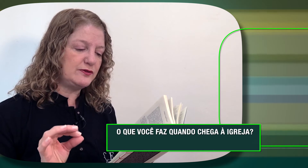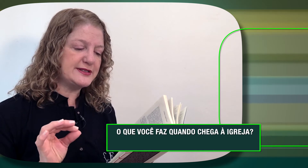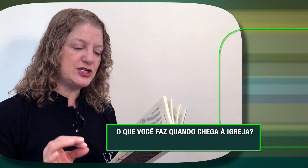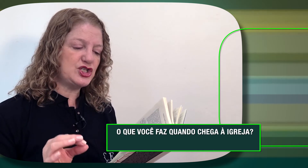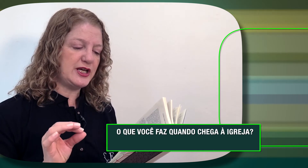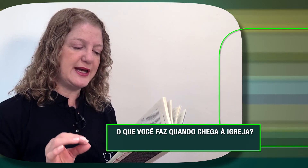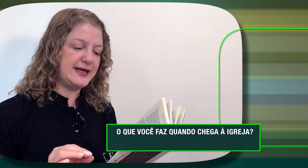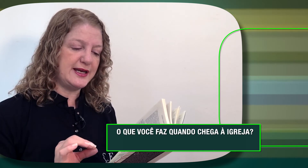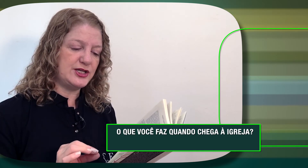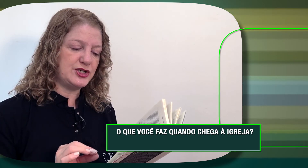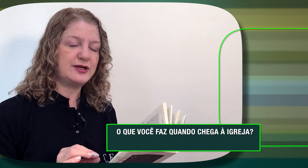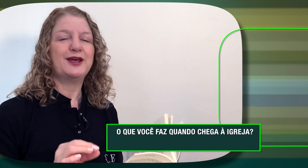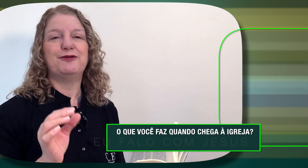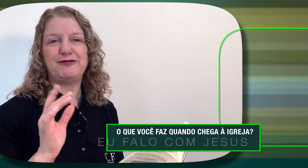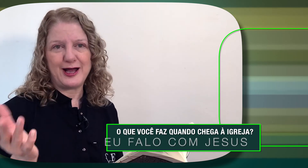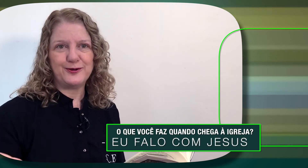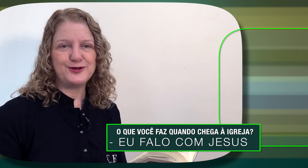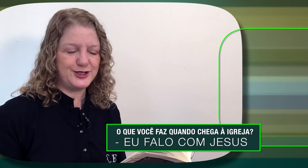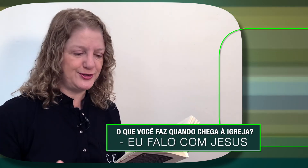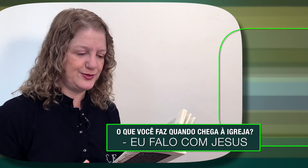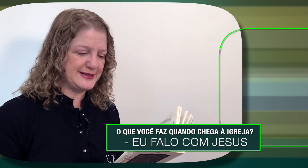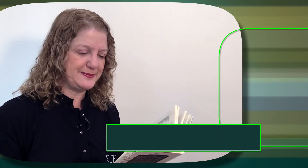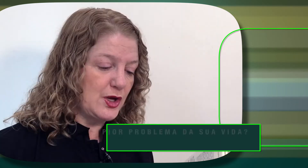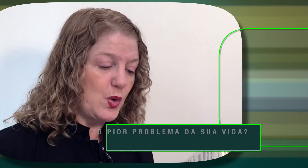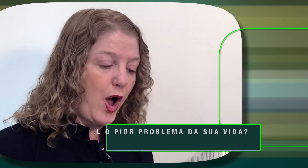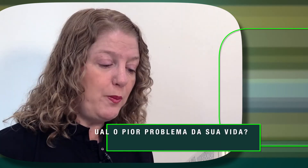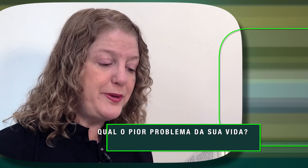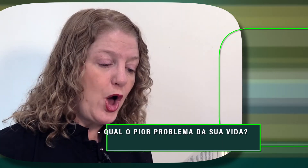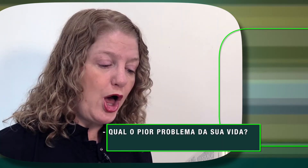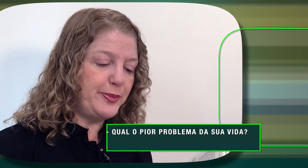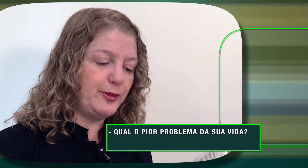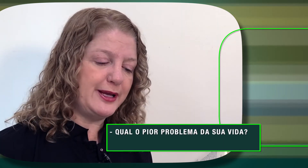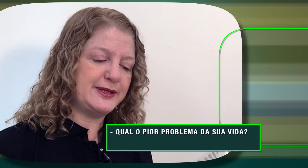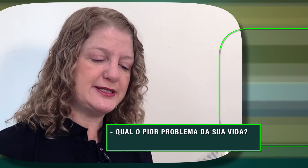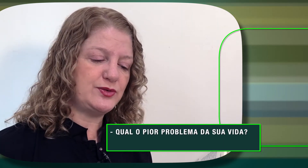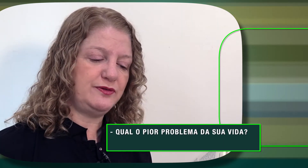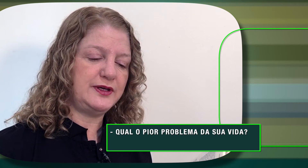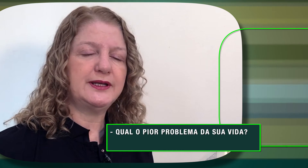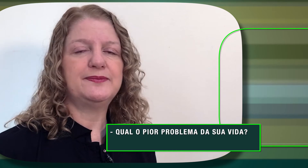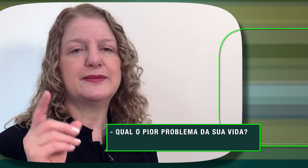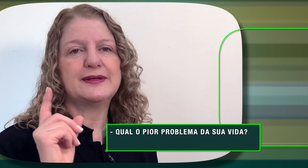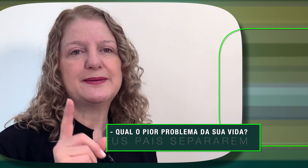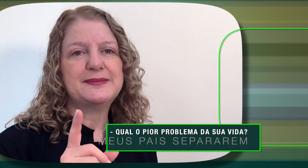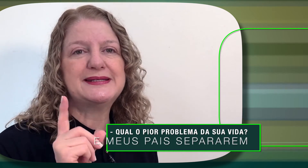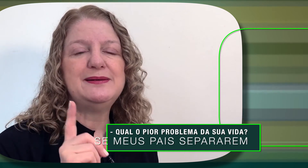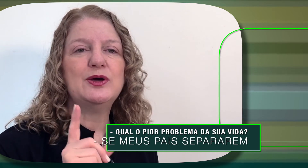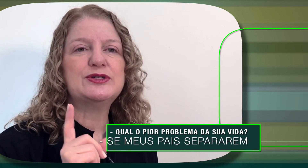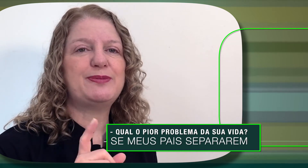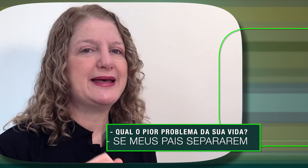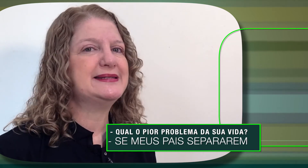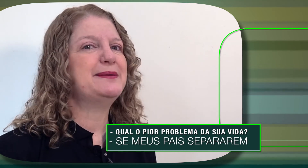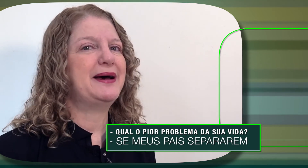você chega à igreja? Eu falo com Jesus. Qual o pior problema da sua vida? Se meus pais se